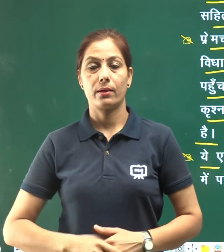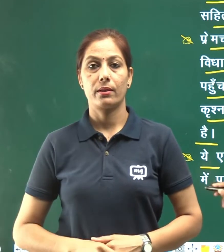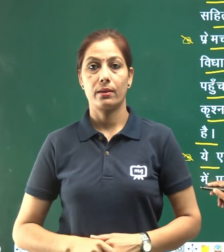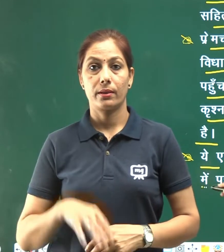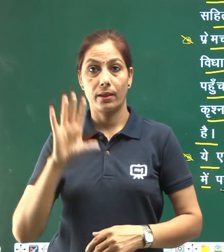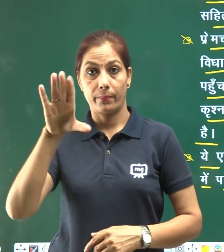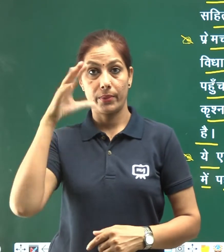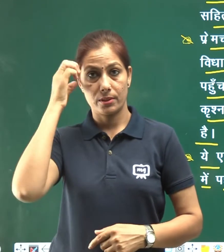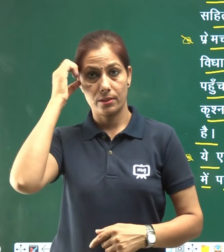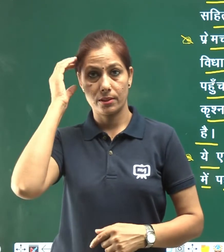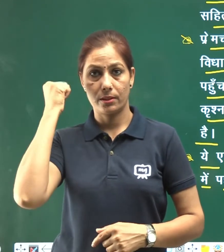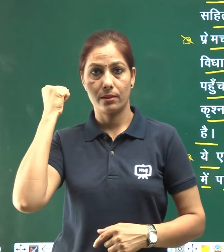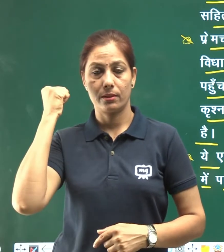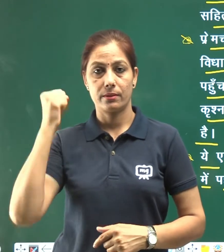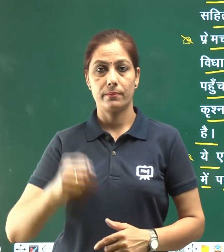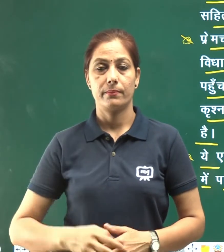पहचाने जाते हैं।